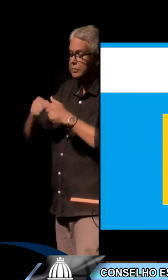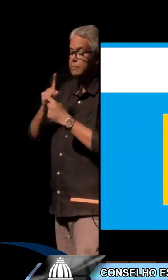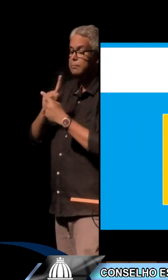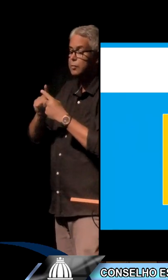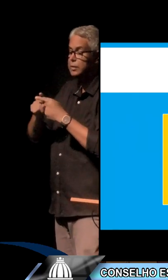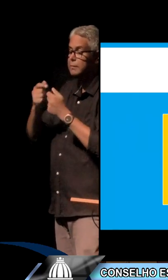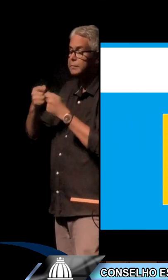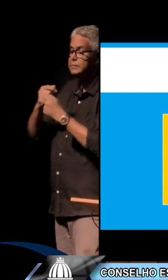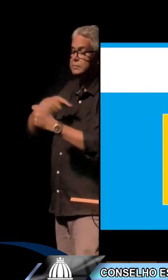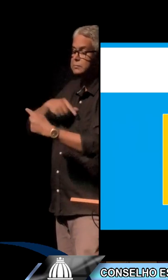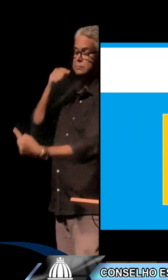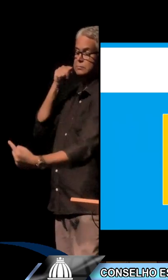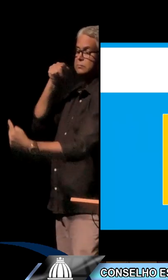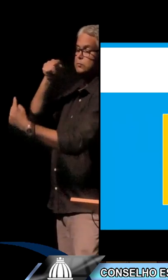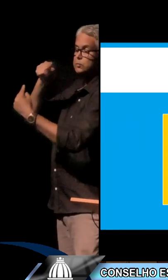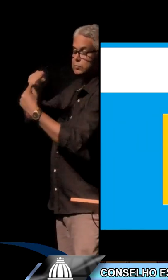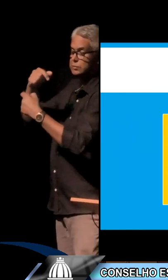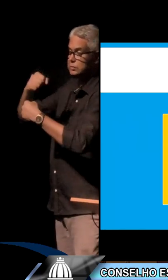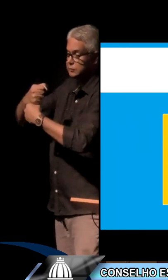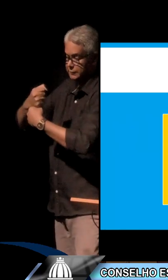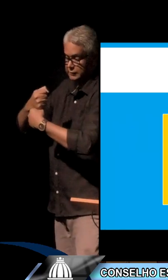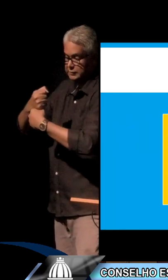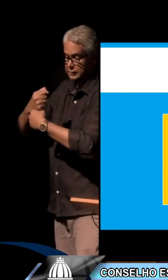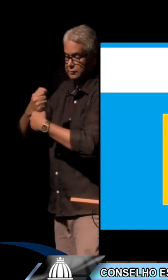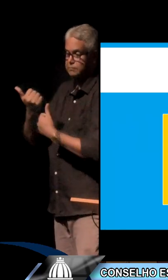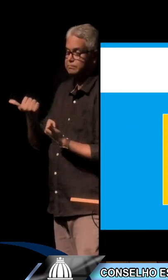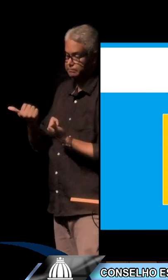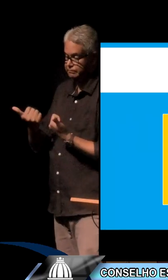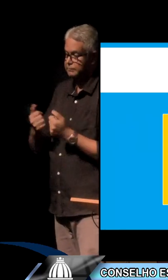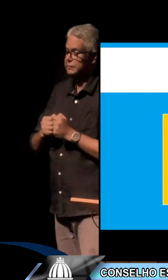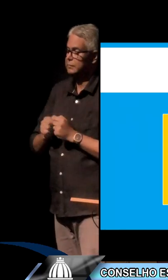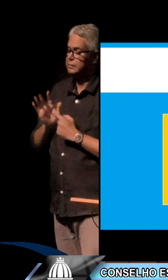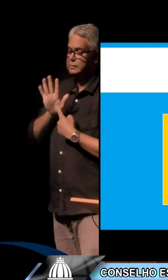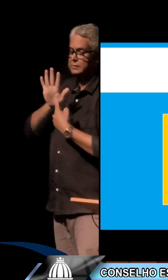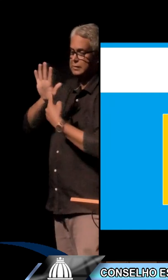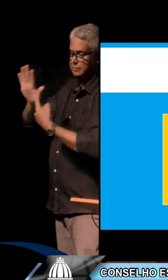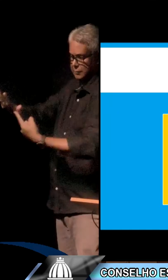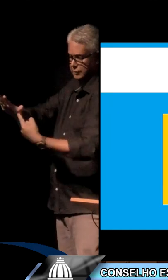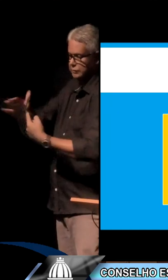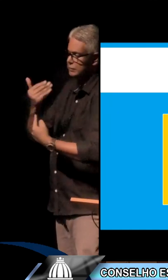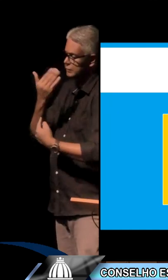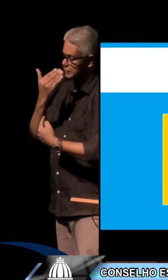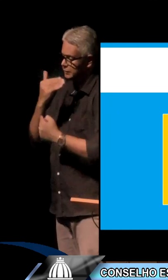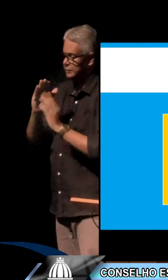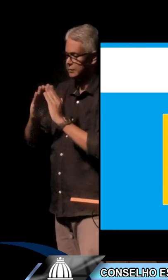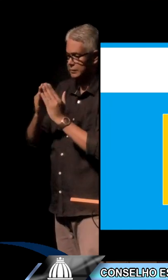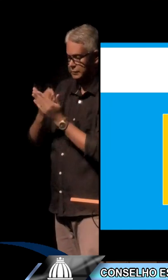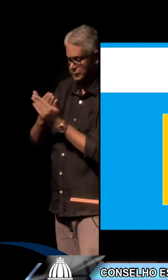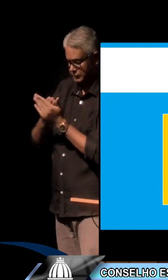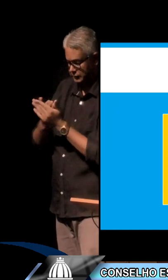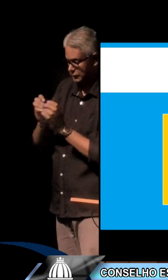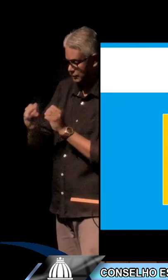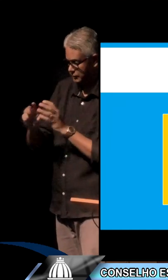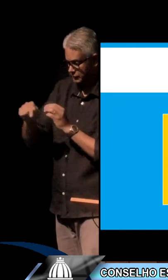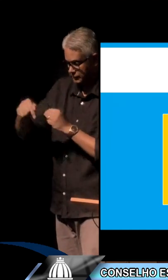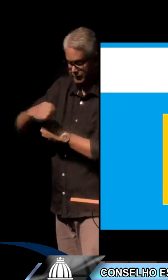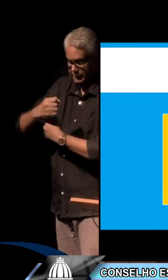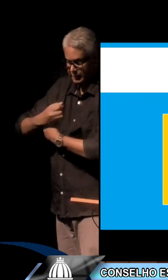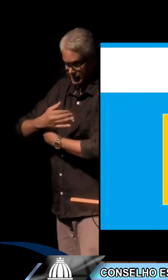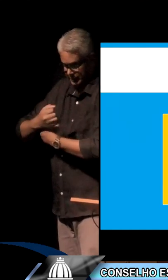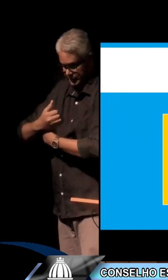desse ano Então essa amostra de educação alimentar e nutricional aqui na cidade tá baseada nessa